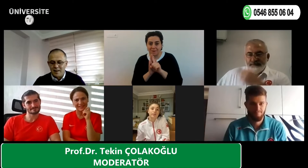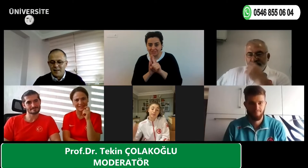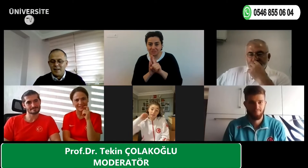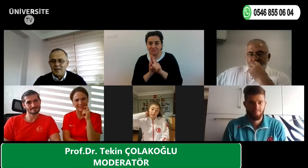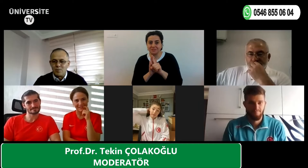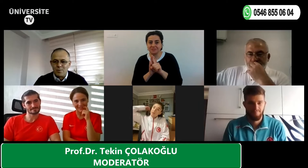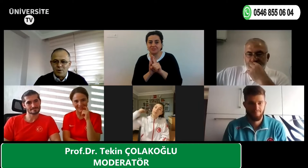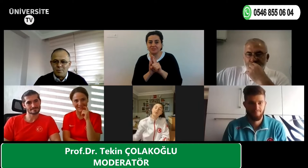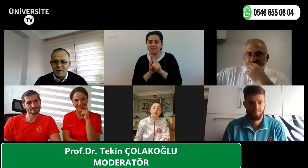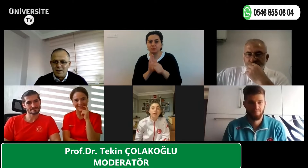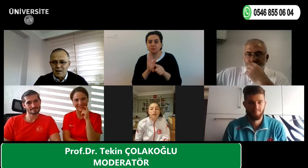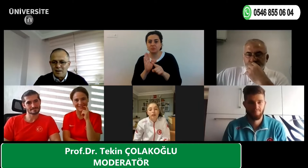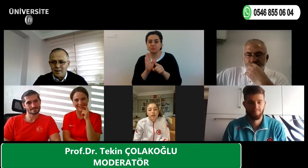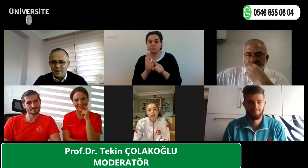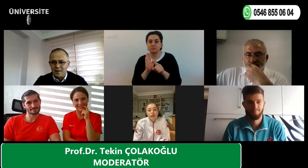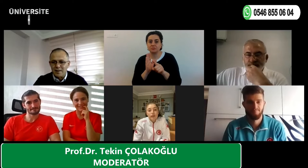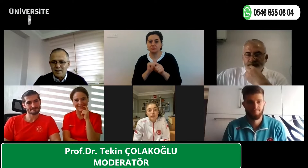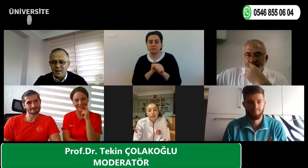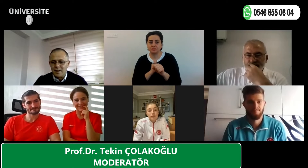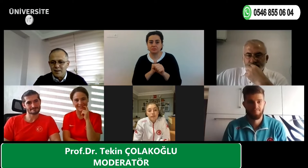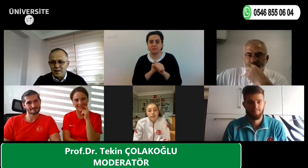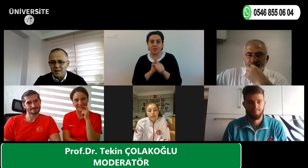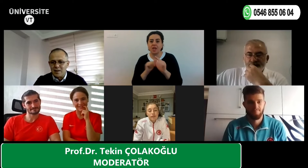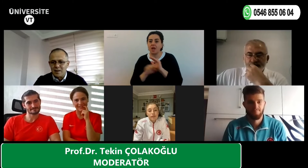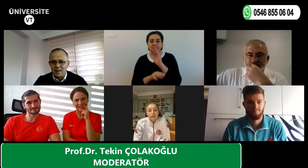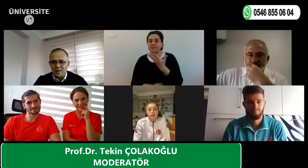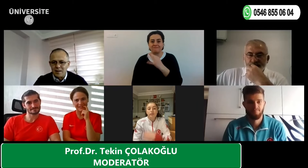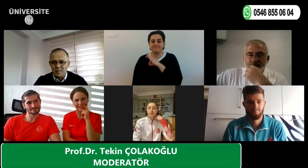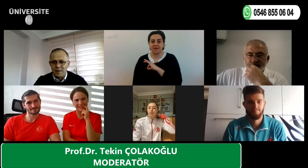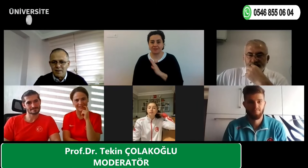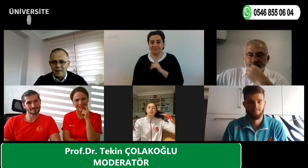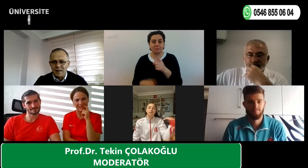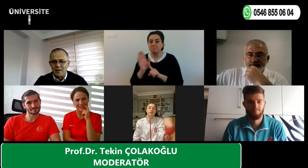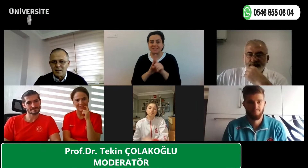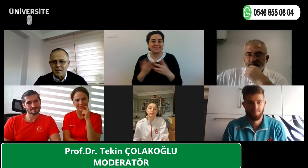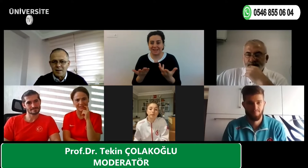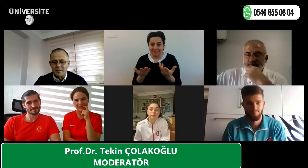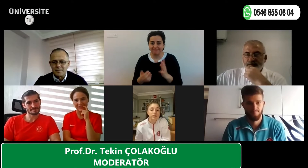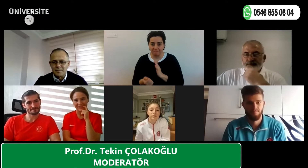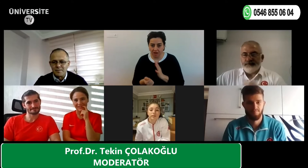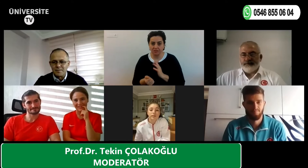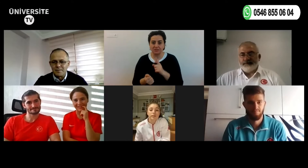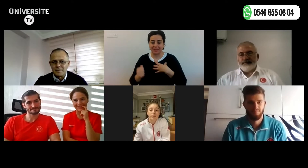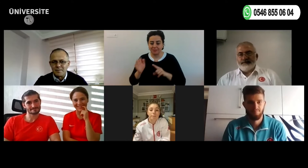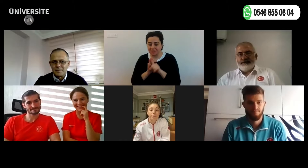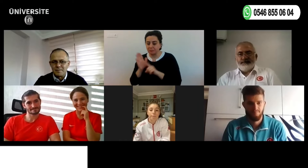yanı sıra bu sportif başarıların hayatında ne gibi değişikliklere sebebiyet verdi? Ne kattı sana?